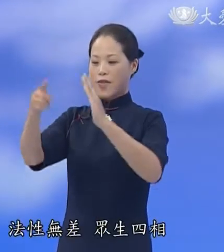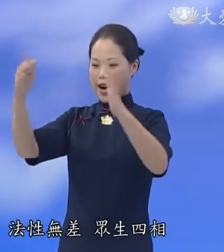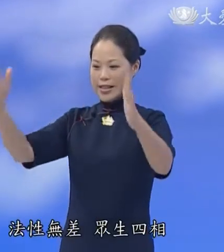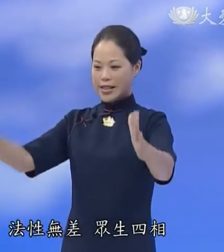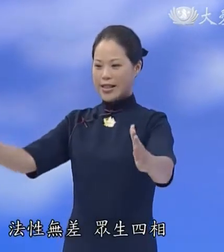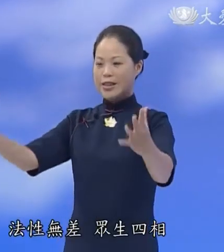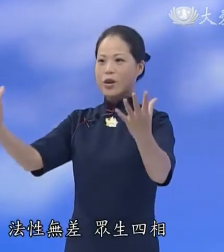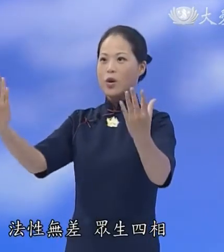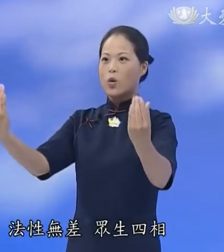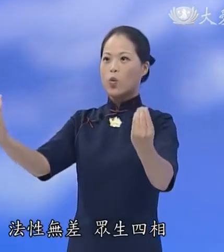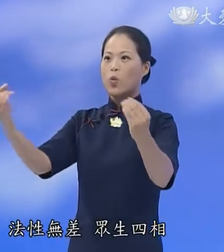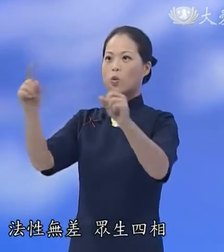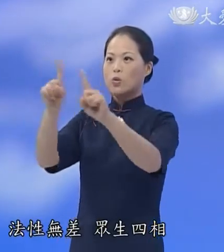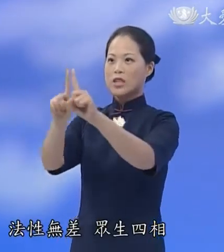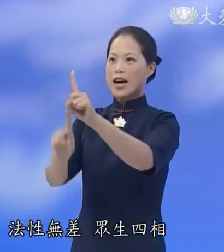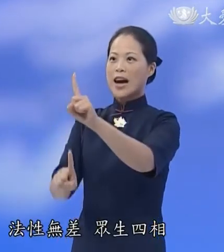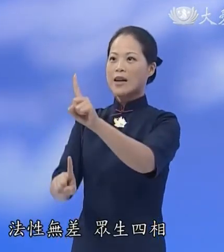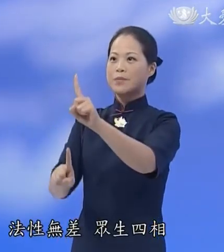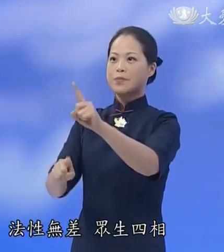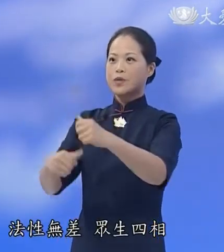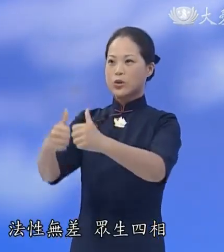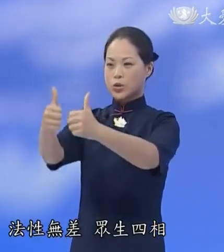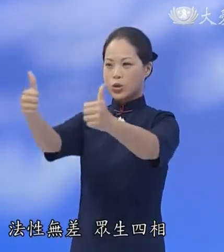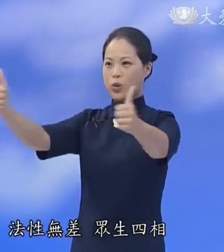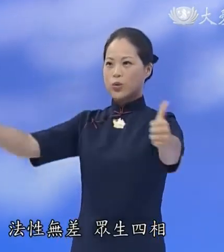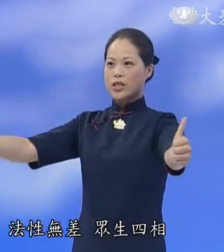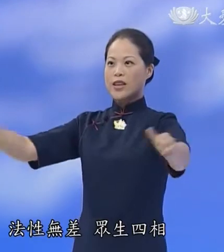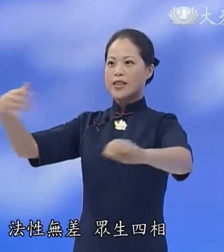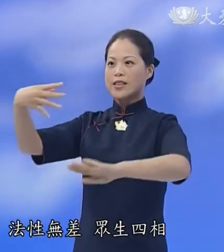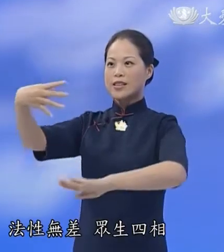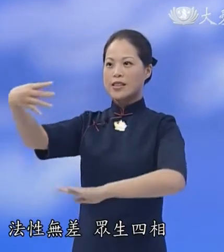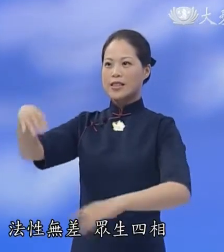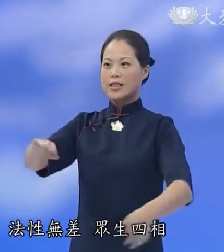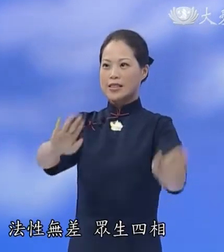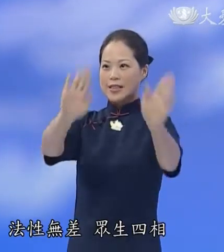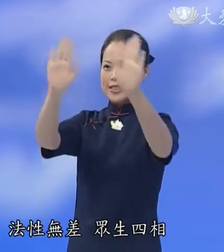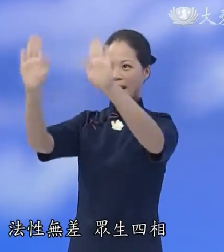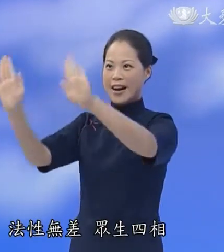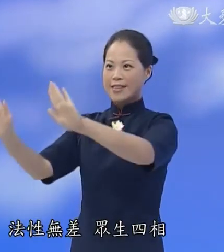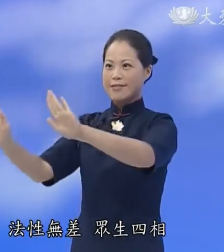法性无差，众生四相。